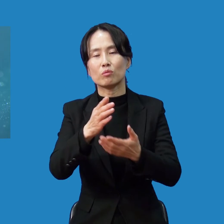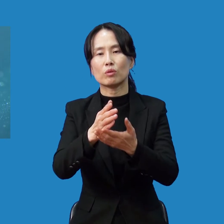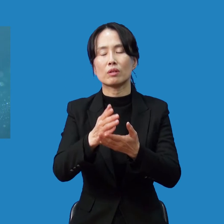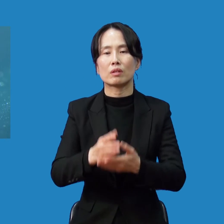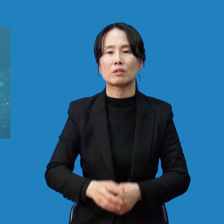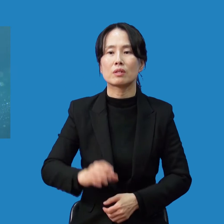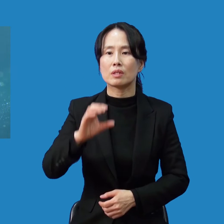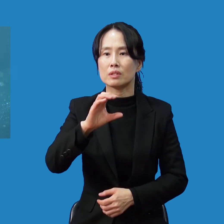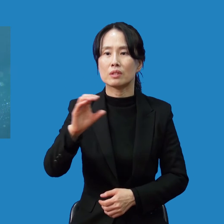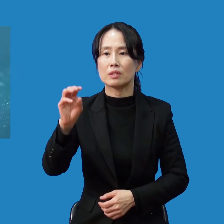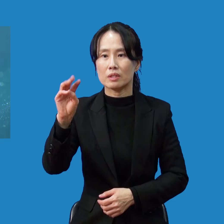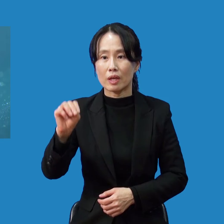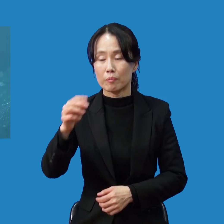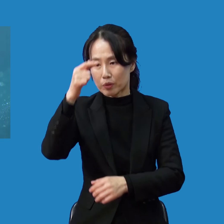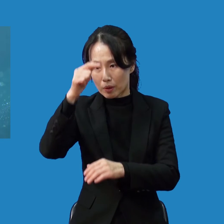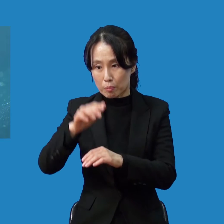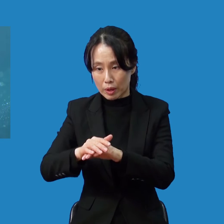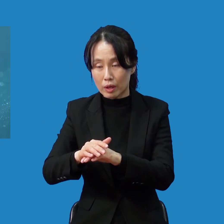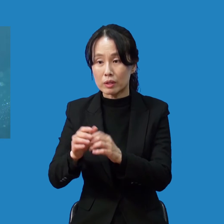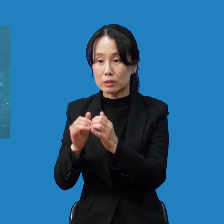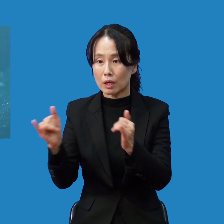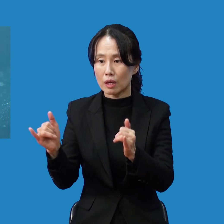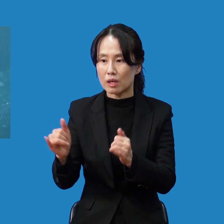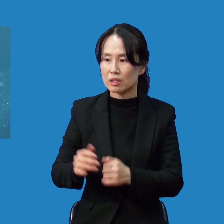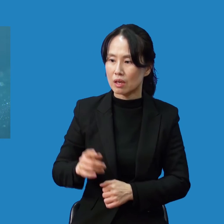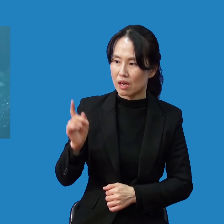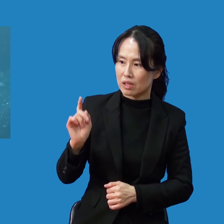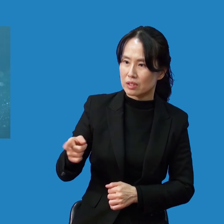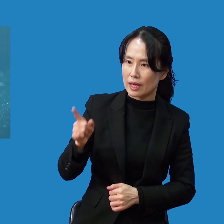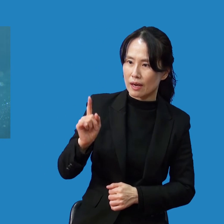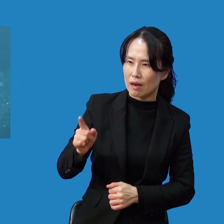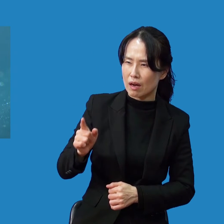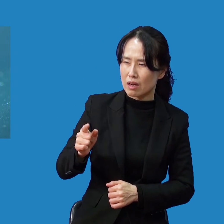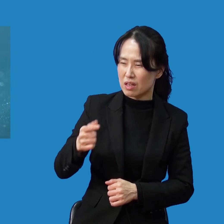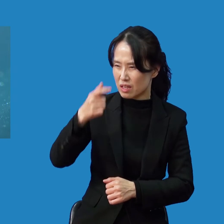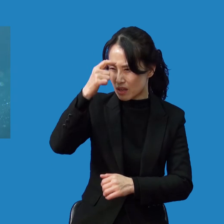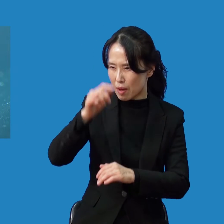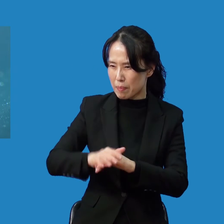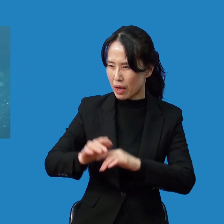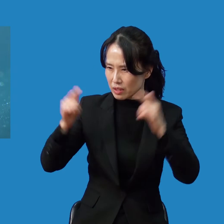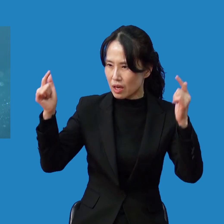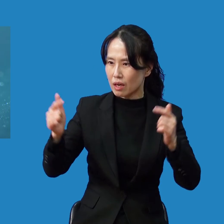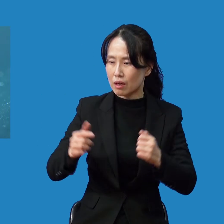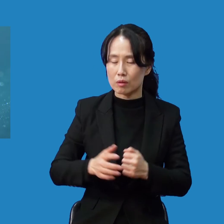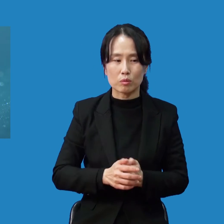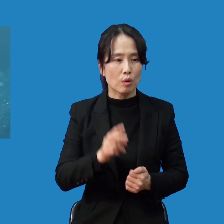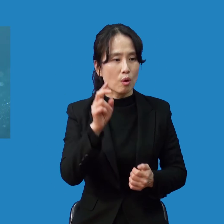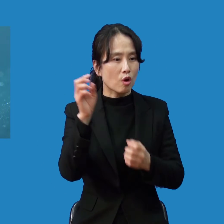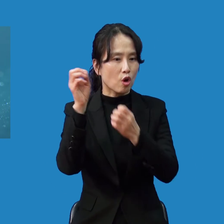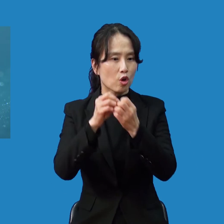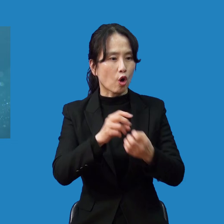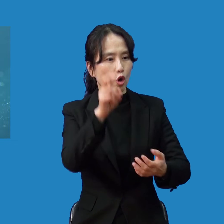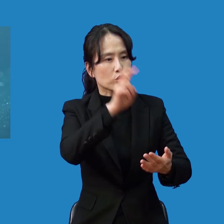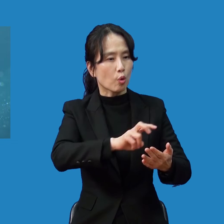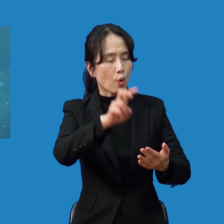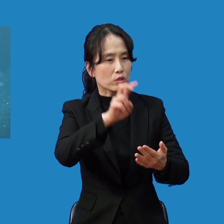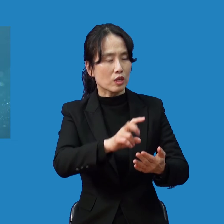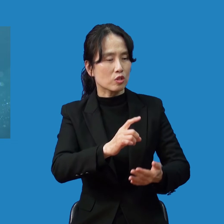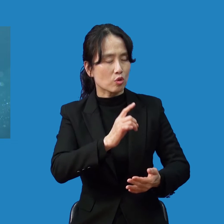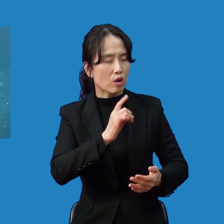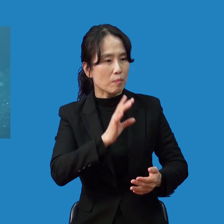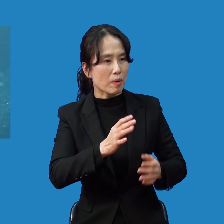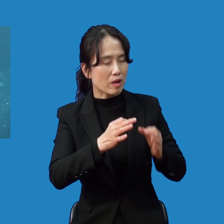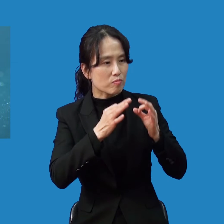CCM으로 예배드리는 사람을 향해서 그것도 예배냐고 비판하면 안 되고, 찬송가만 부르면서 예배드리는 사람에게